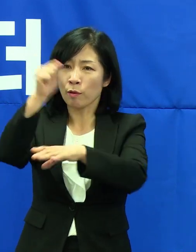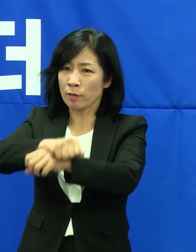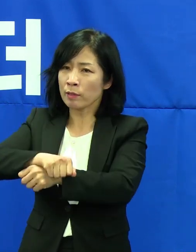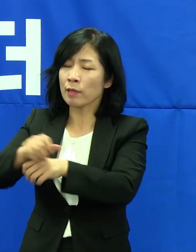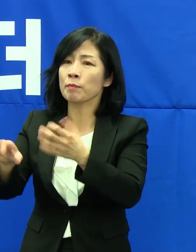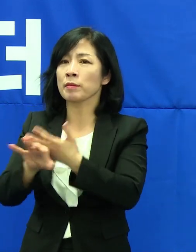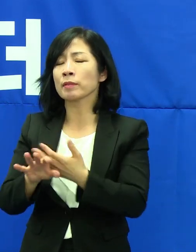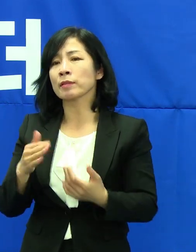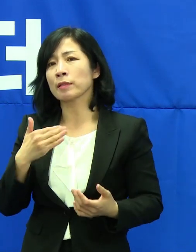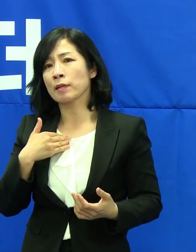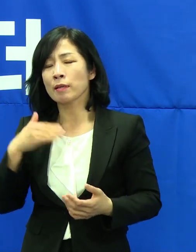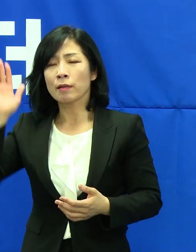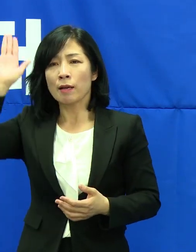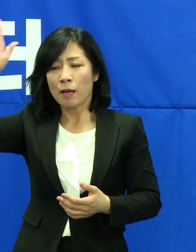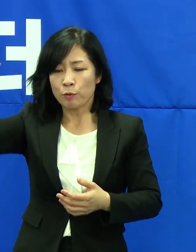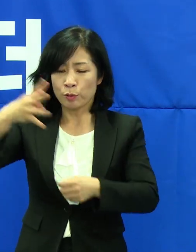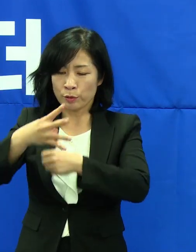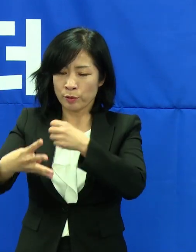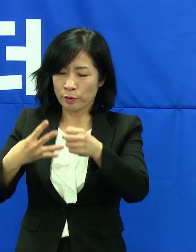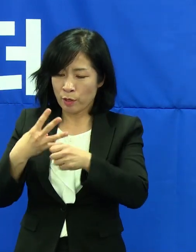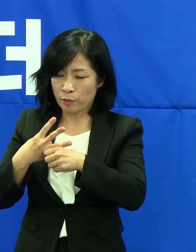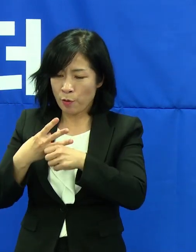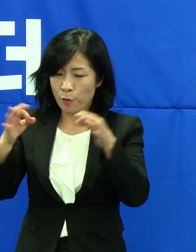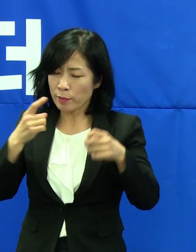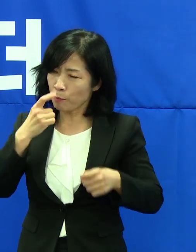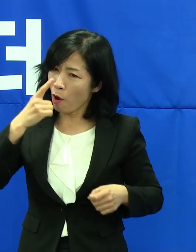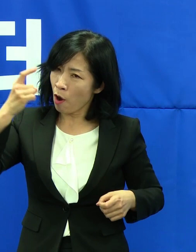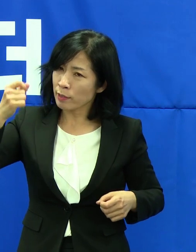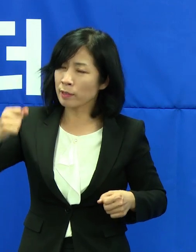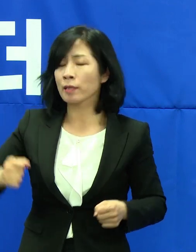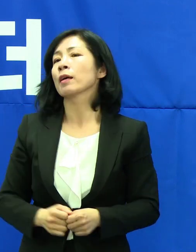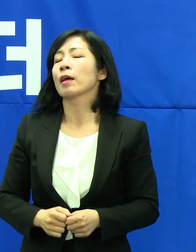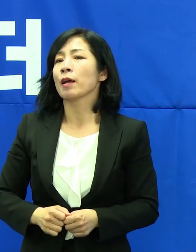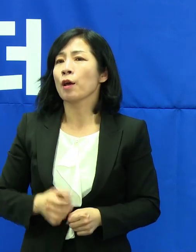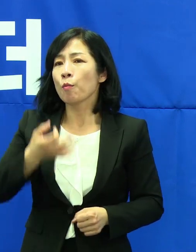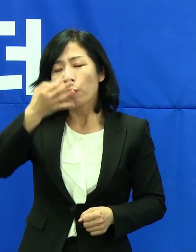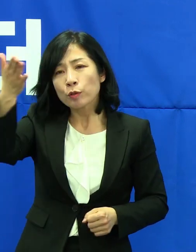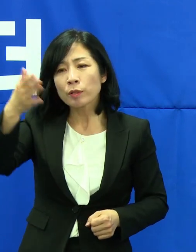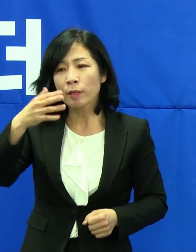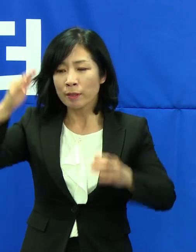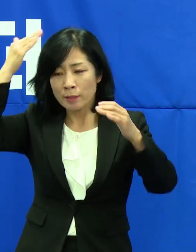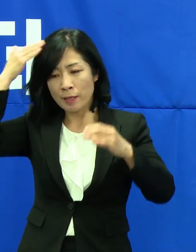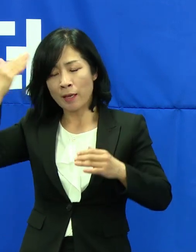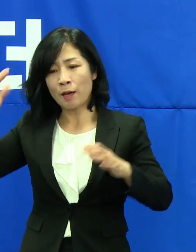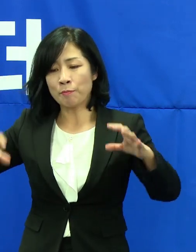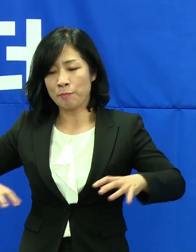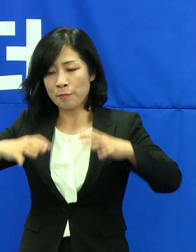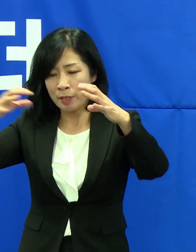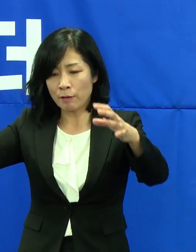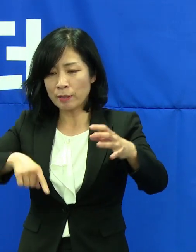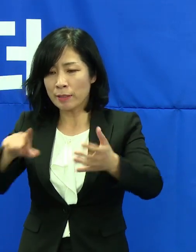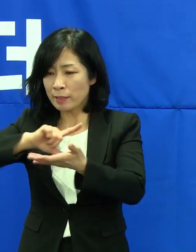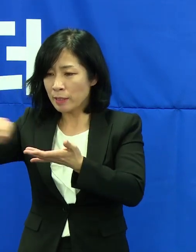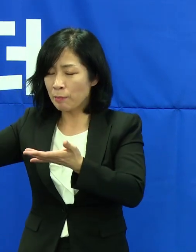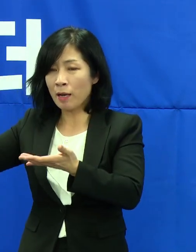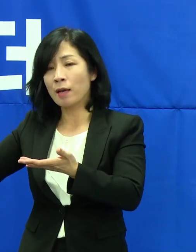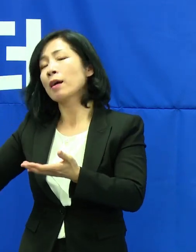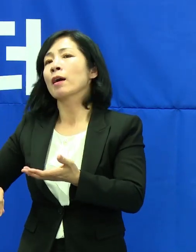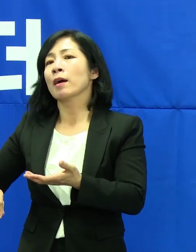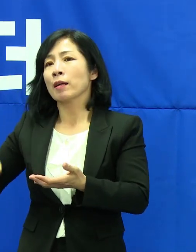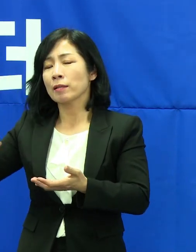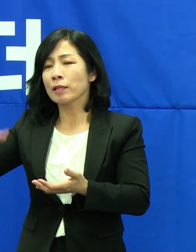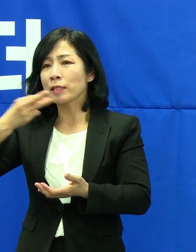허락하시면 제가 앞으로 4년 동안 정말 멋지게 보여드려서 대한민국에서는 예, 지방자치와 관련해서는 우리